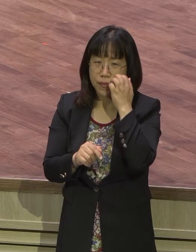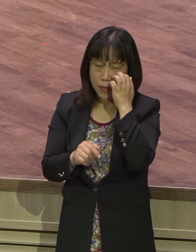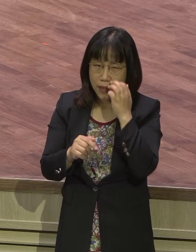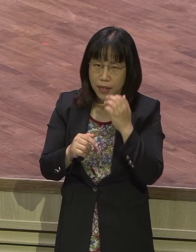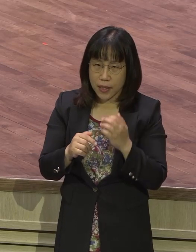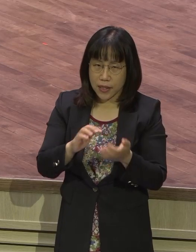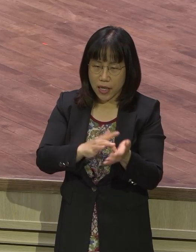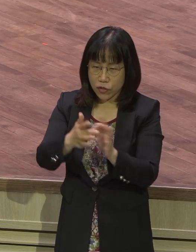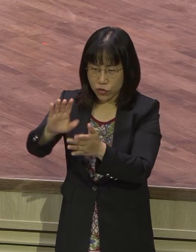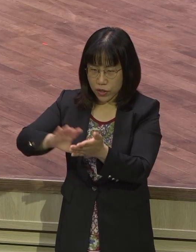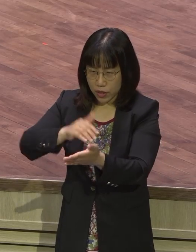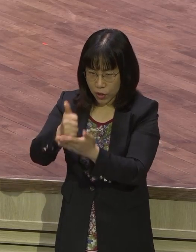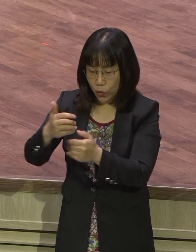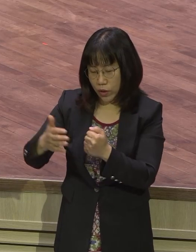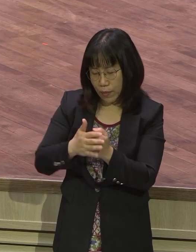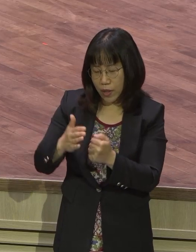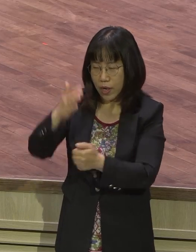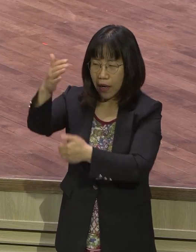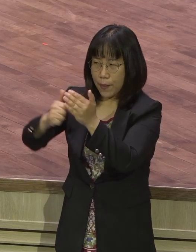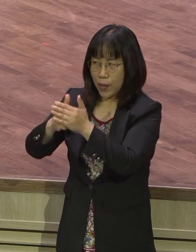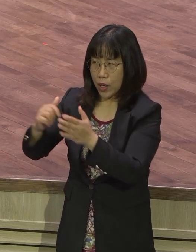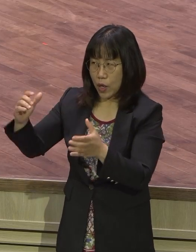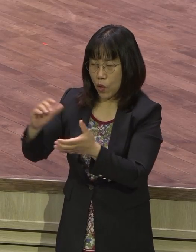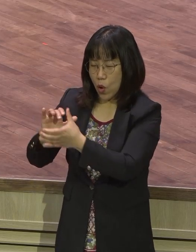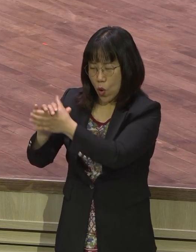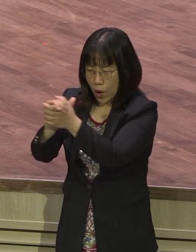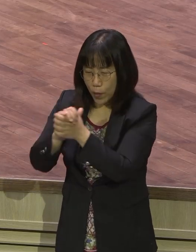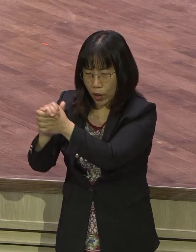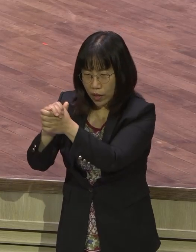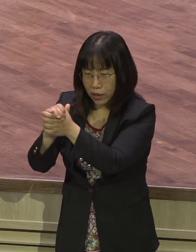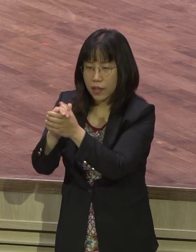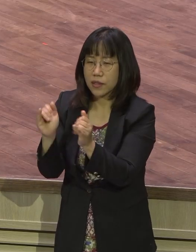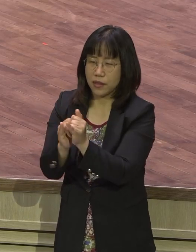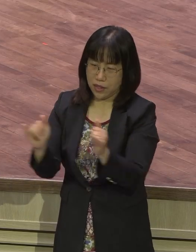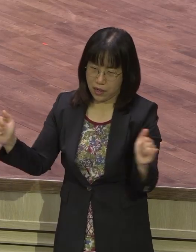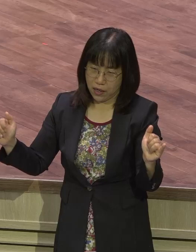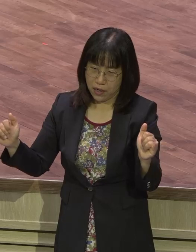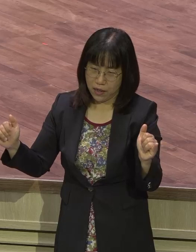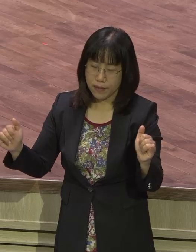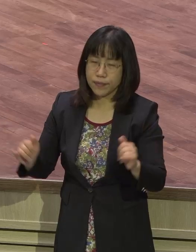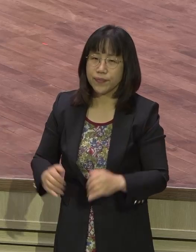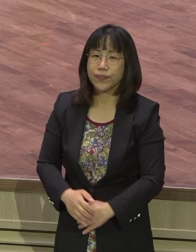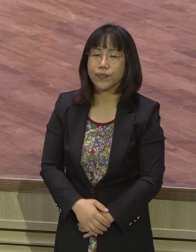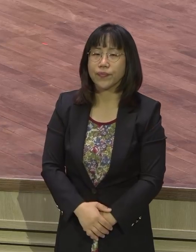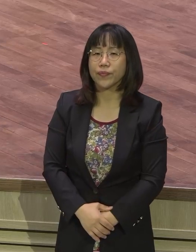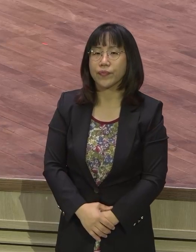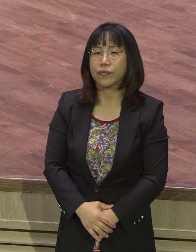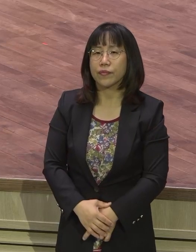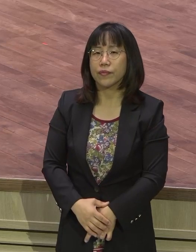화목하게 된 성도 또한 화목하게 하는 직분을 받은 존재다라고 밝히 있어요